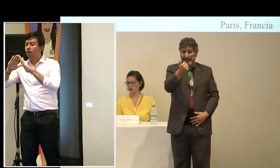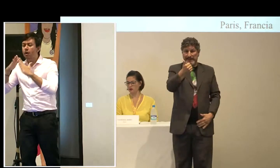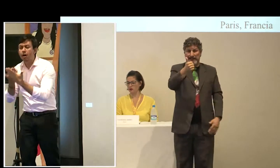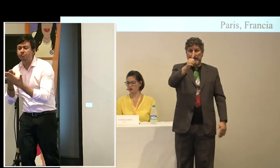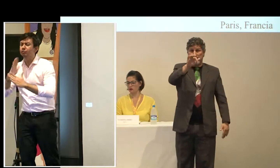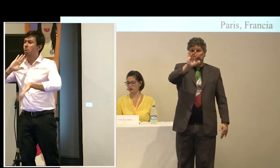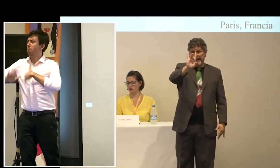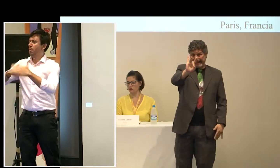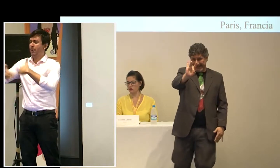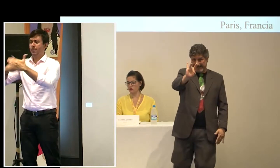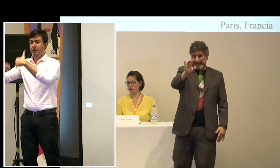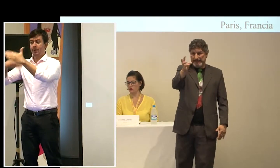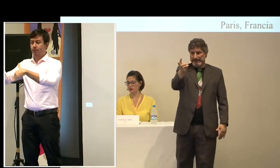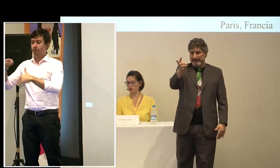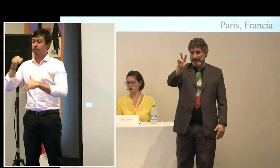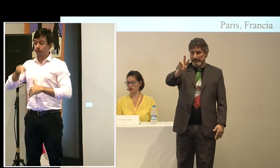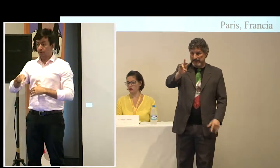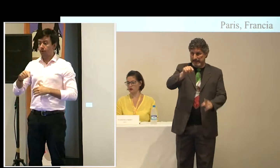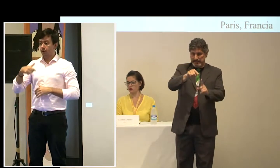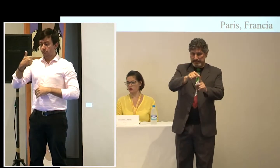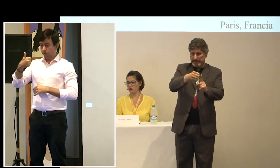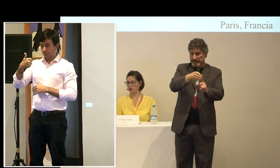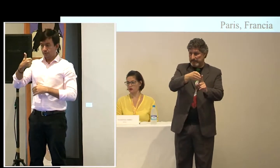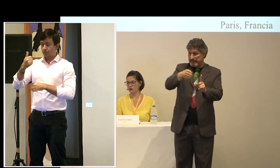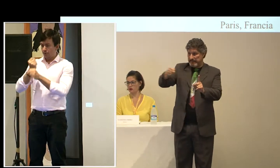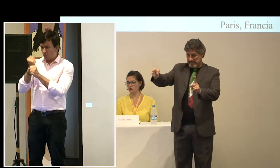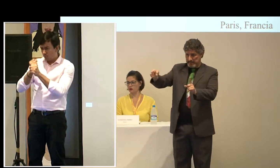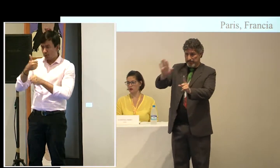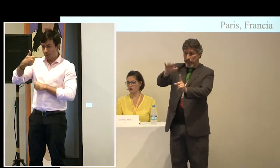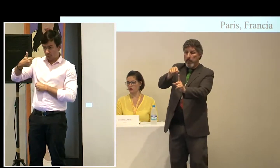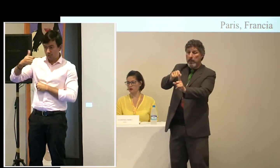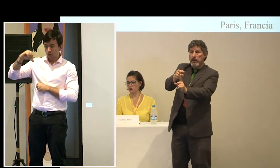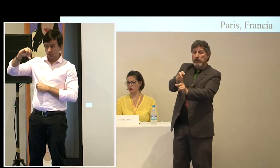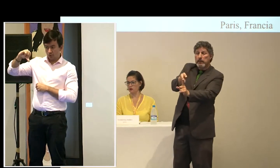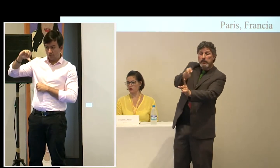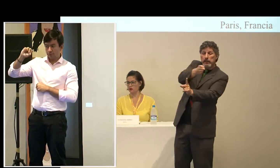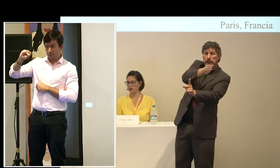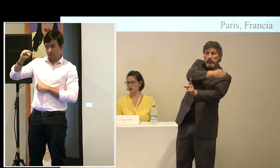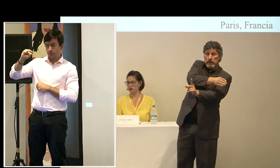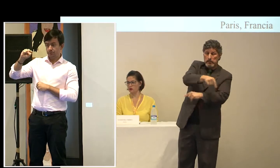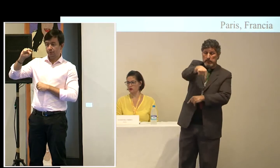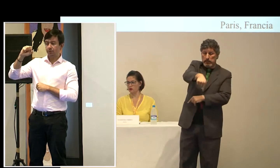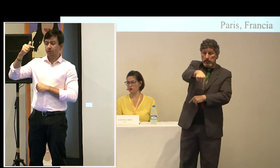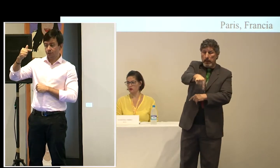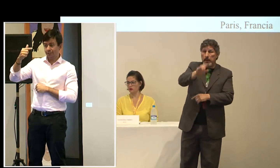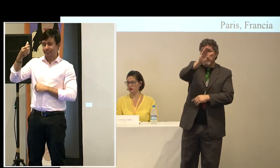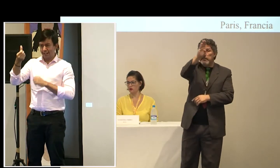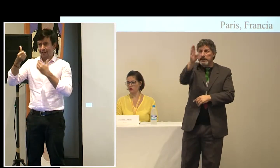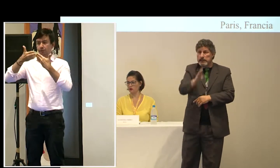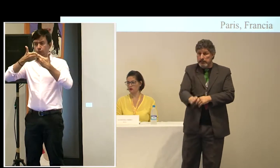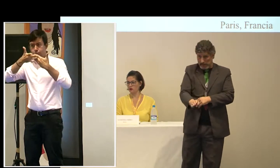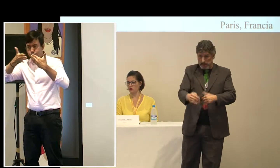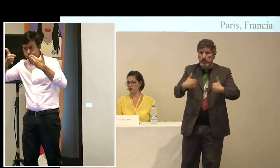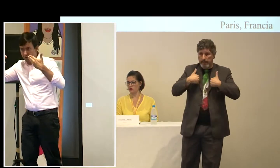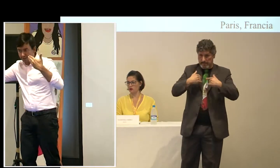controlar esse instituto, a escola começou a crescer. Isso foi em